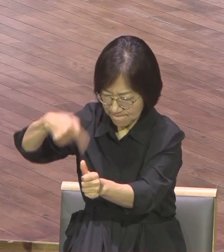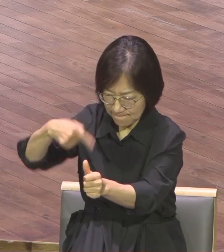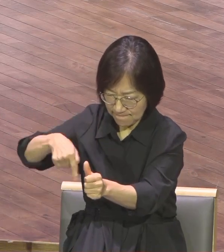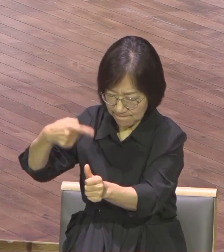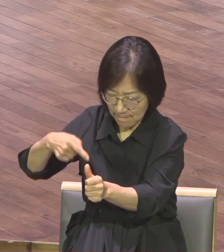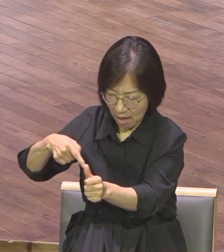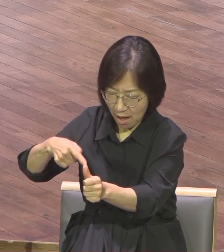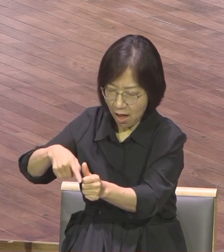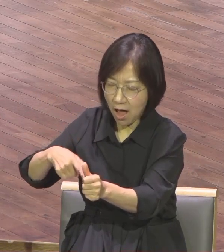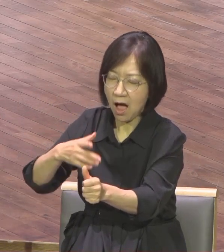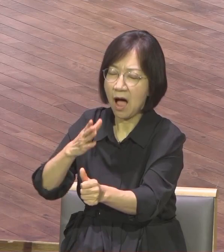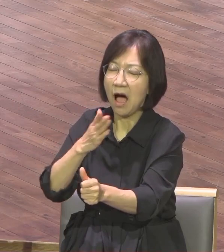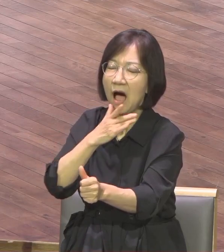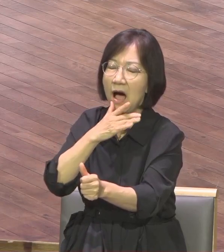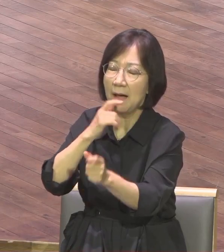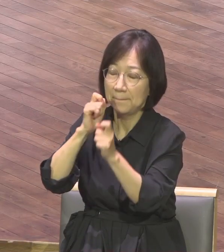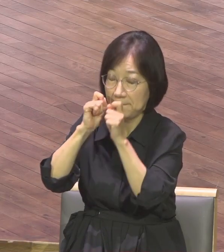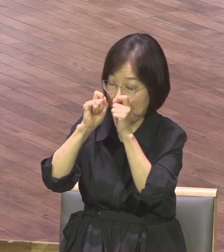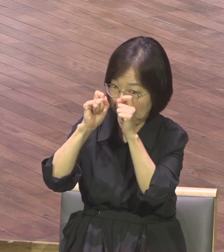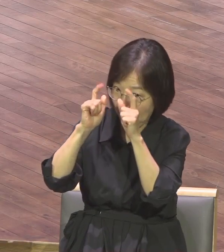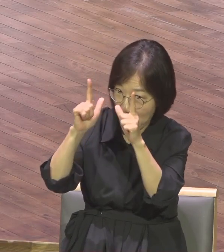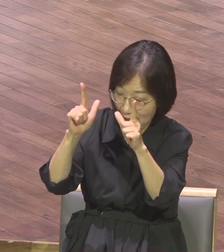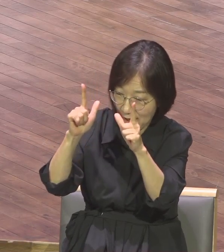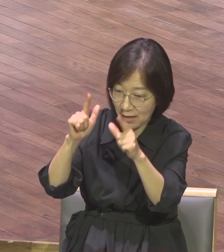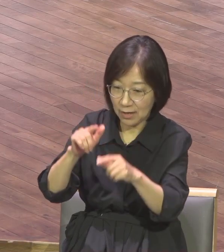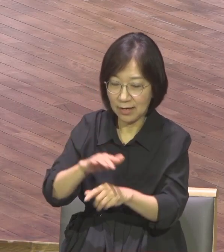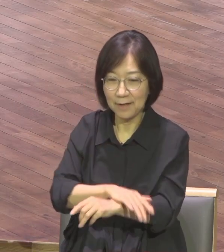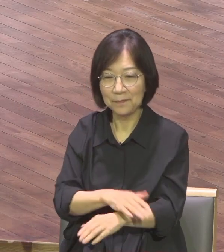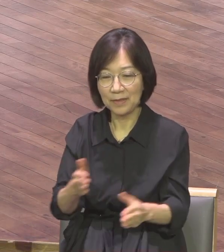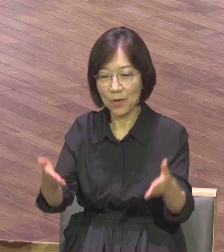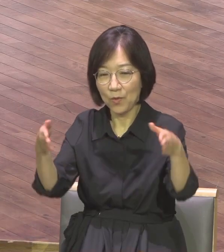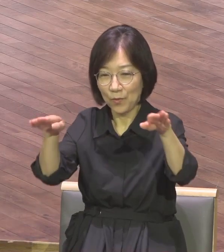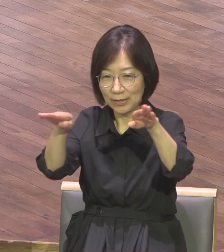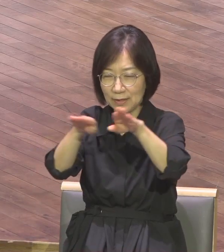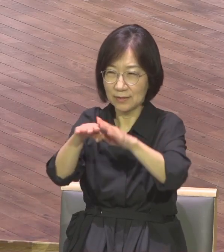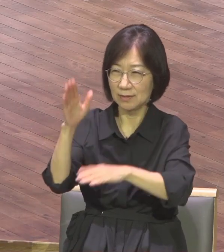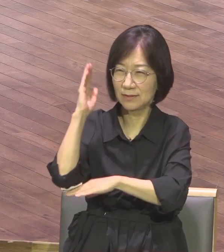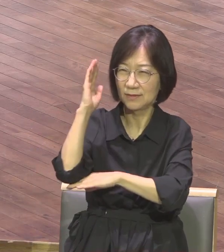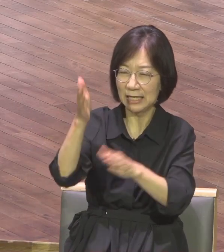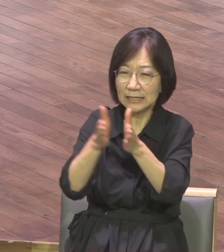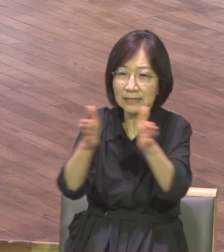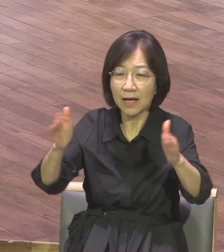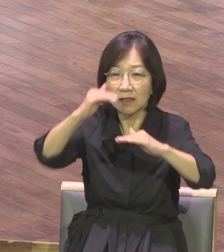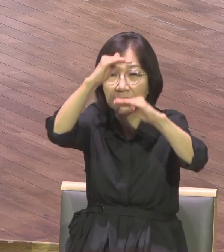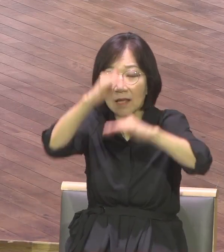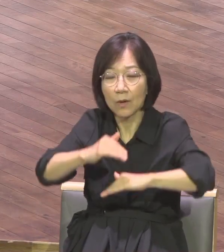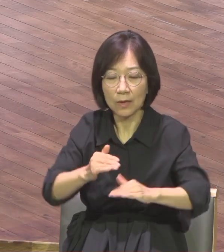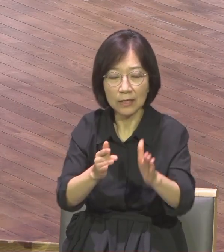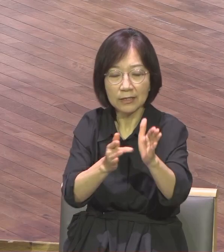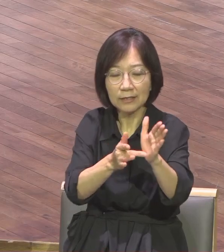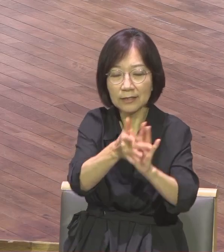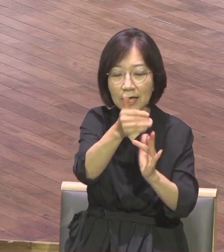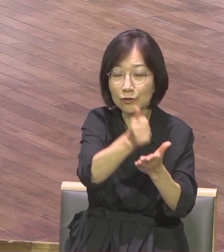즉시로 회당에서 예수가 그리스도 되신다고 전파를 시작했어요. 즉시로.